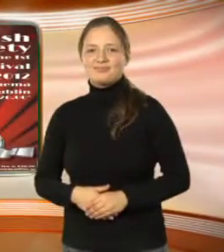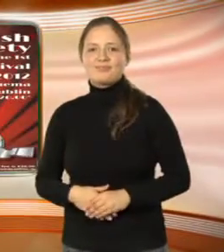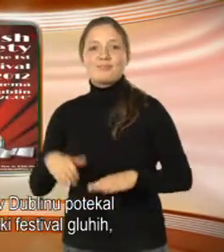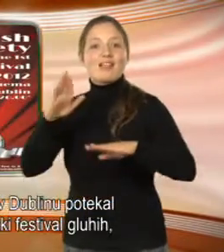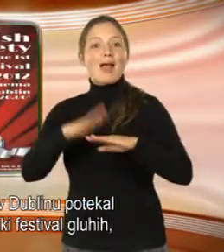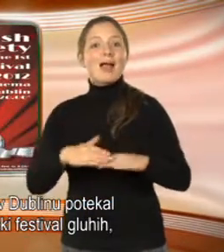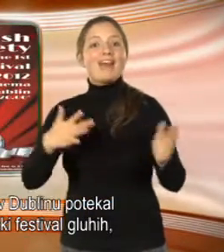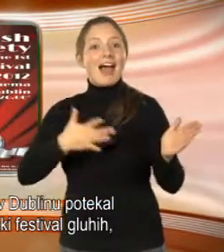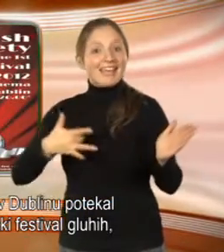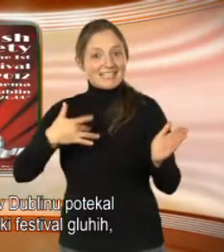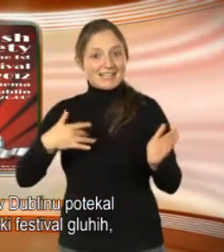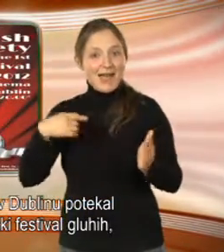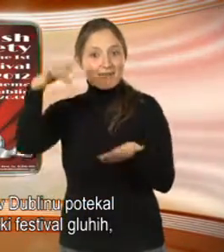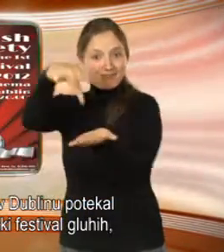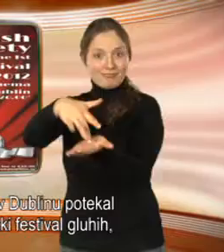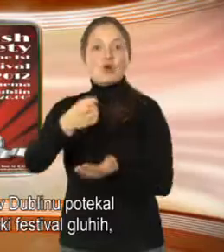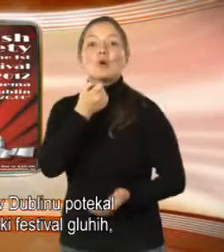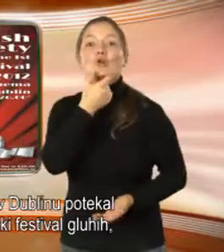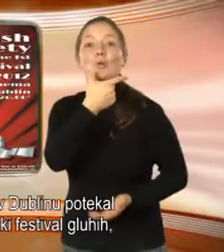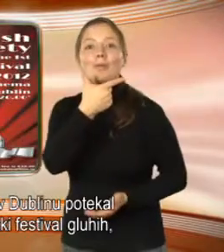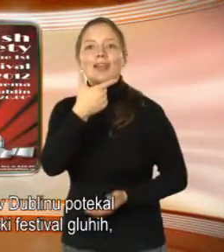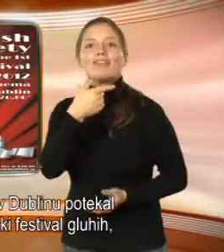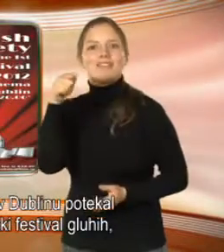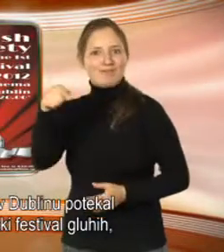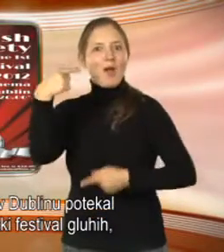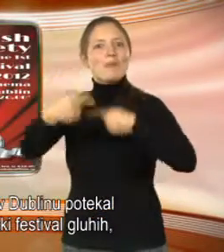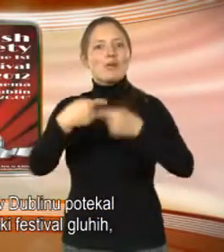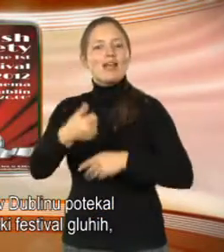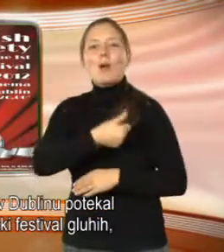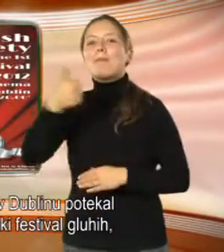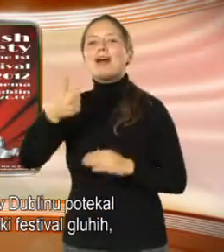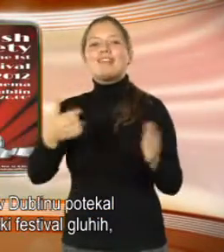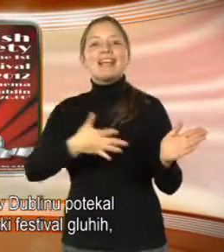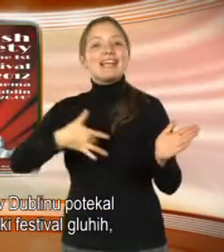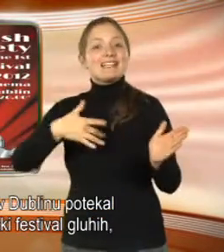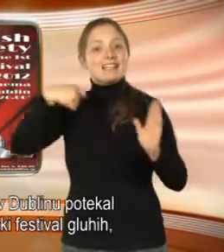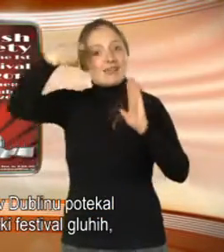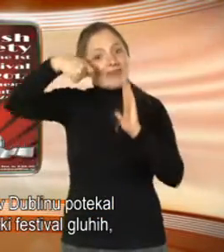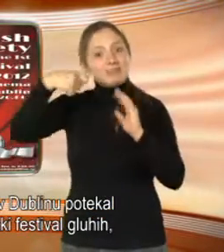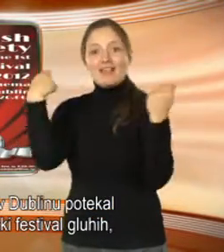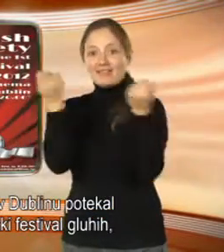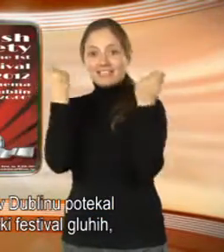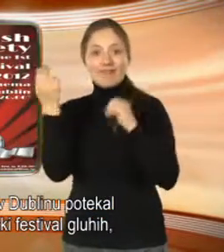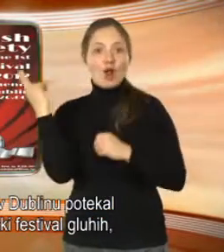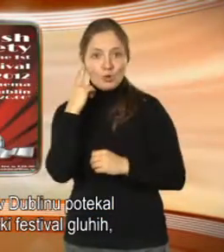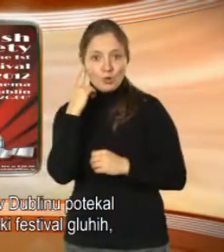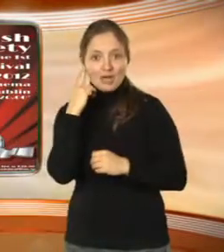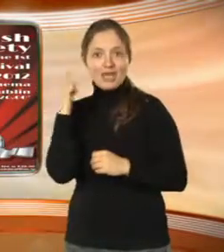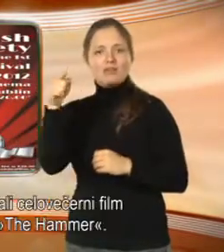Na Irskem je v Dublinu potekal prvi irski filmski festival gluhih, kjer so predvajali celovečerni film z naslovom